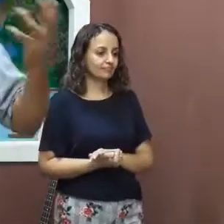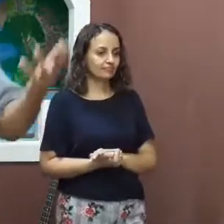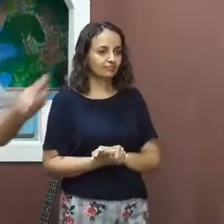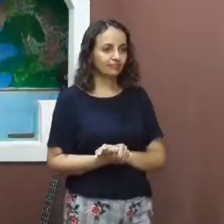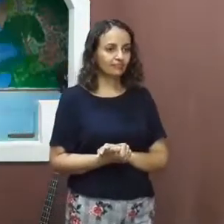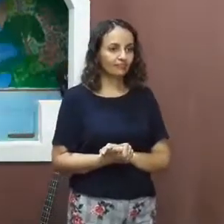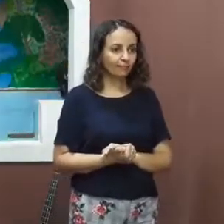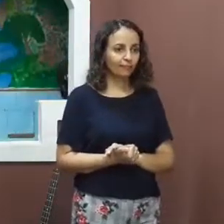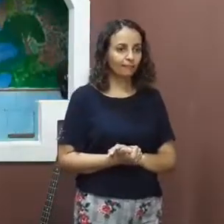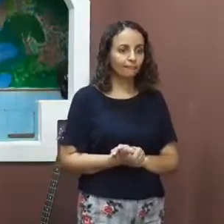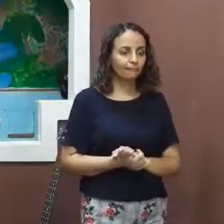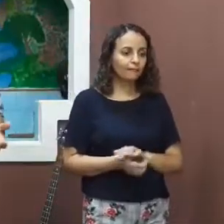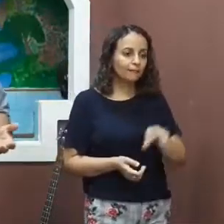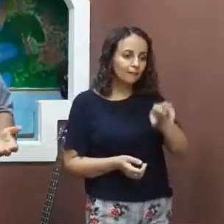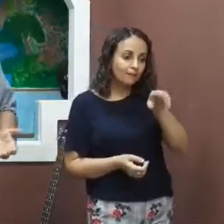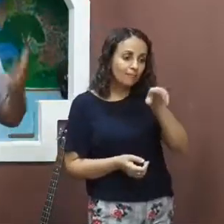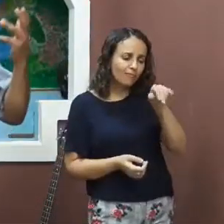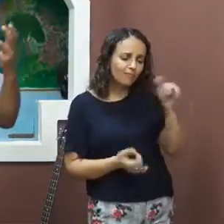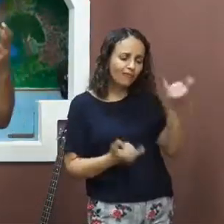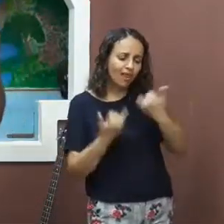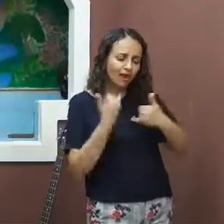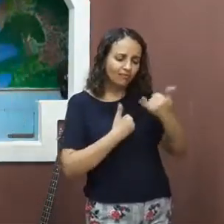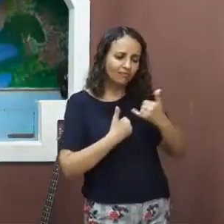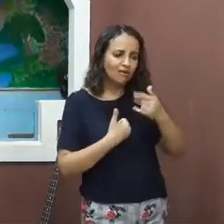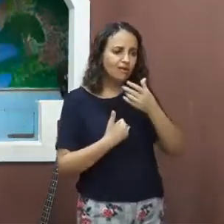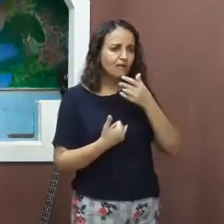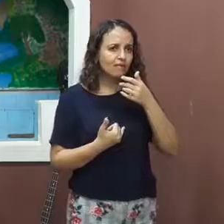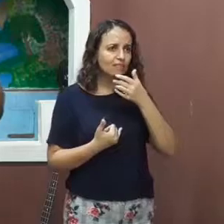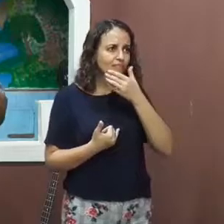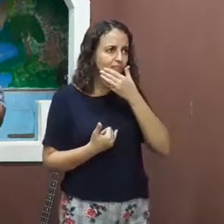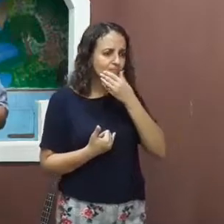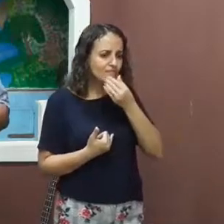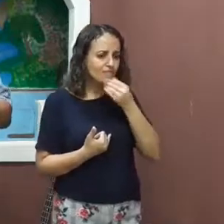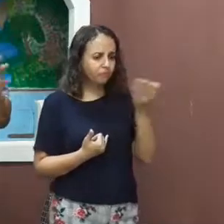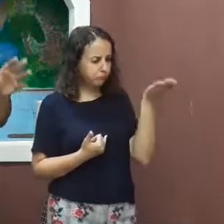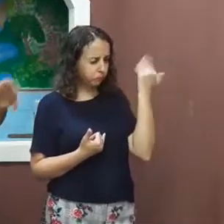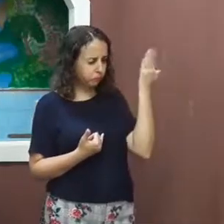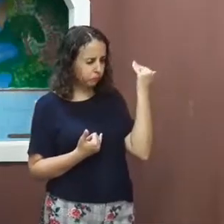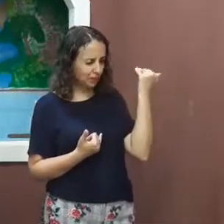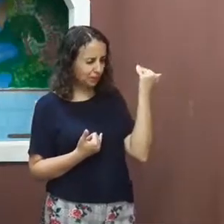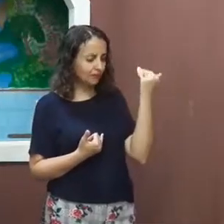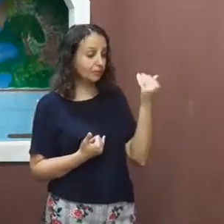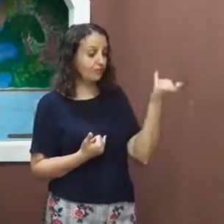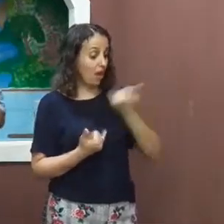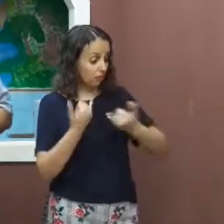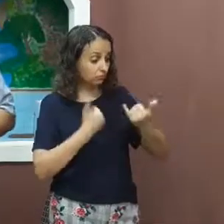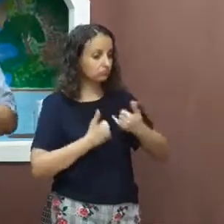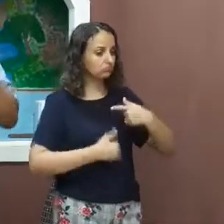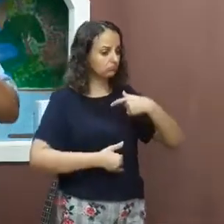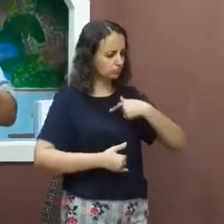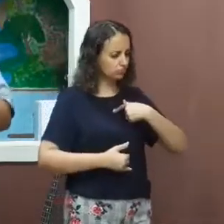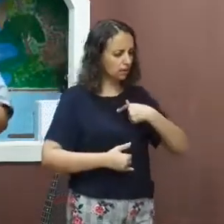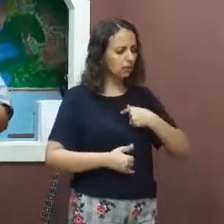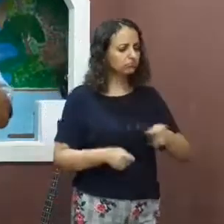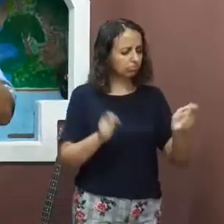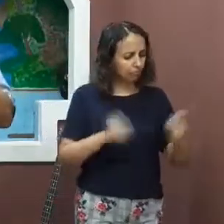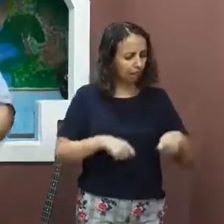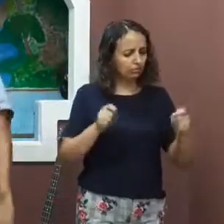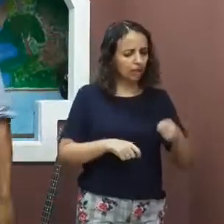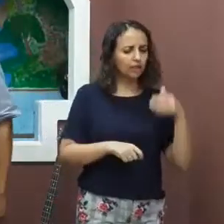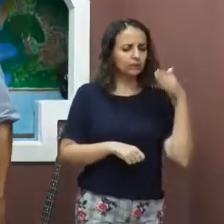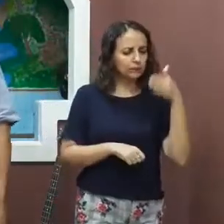Um irmão saudoso dessa igreja, ele falava para mim: pastor, quando eu pude, eu fui. Hoje eu fico